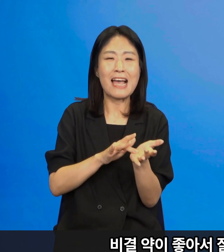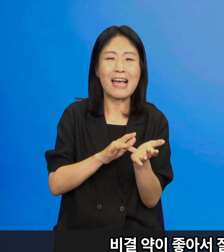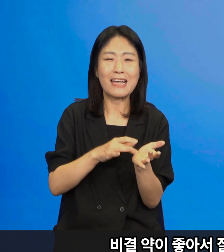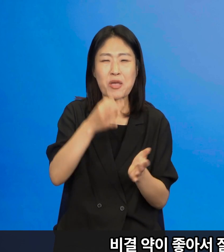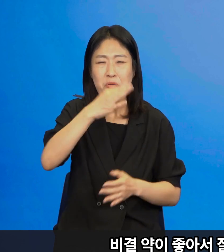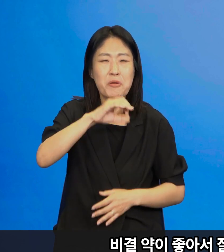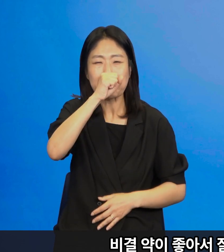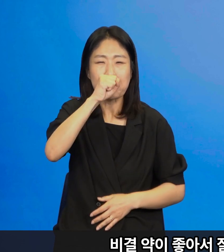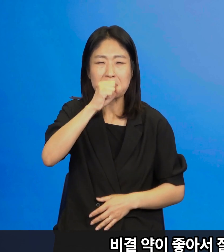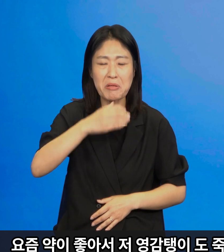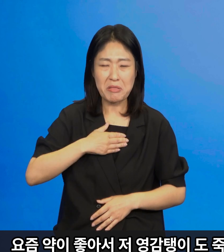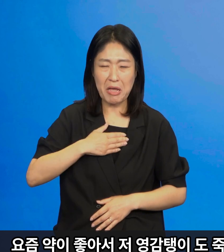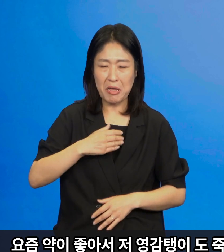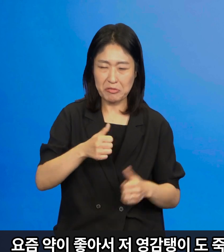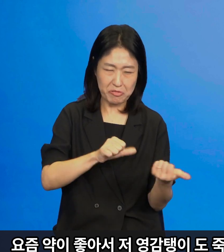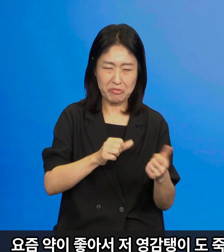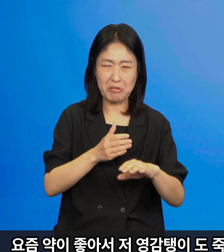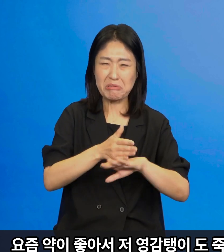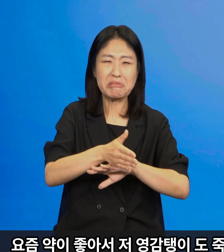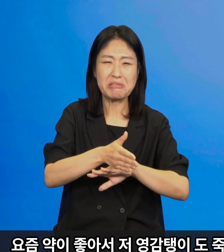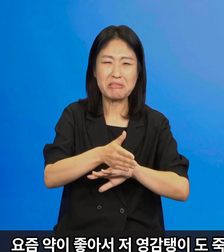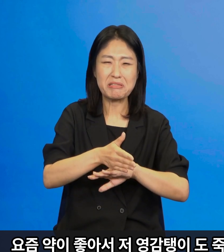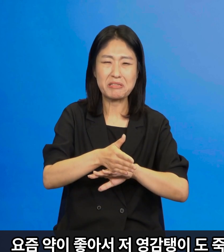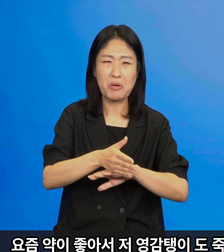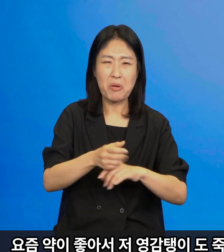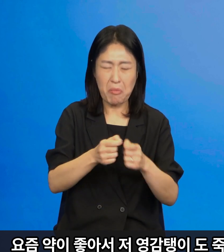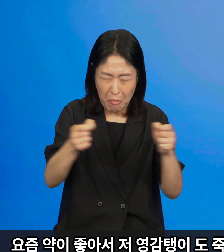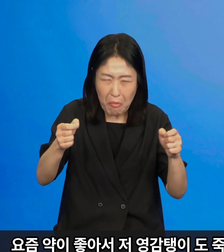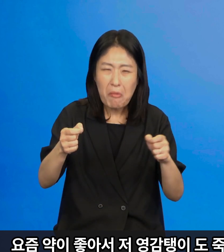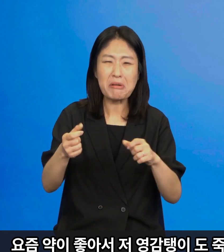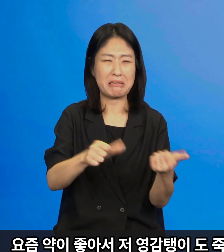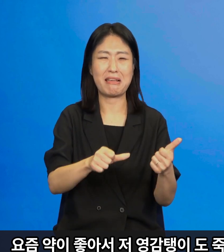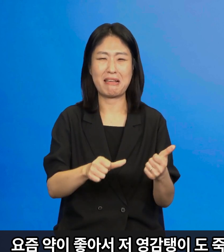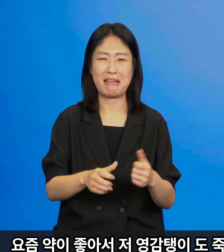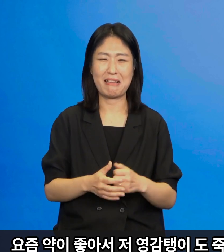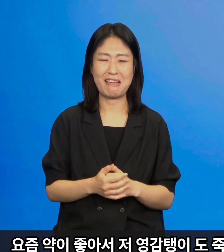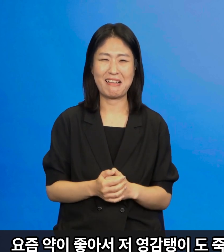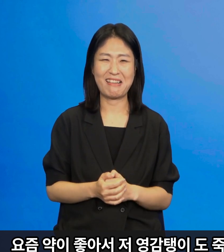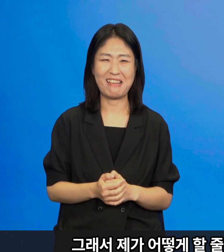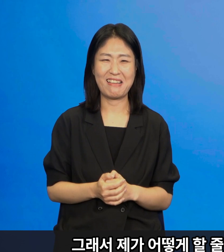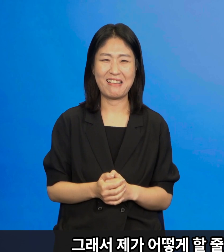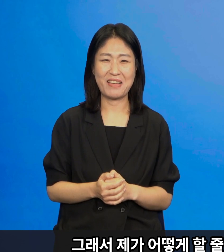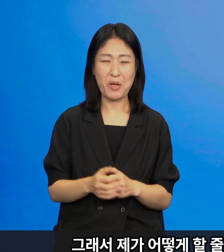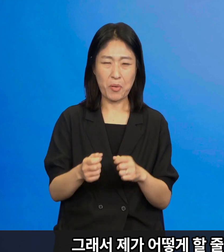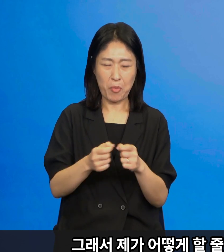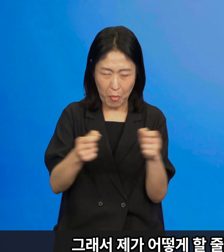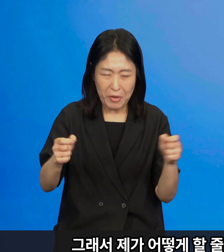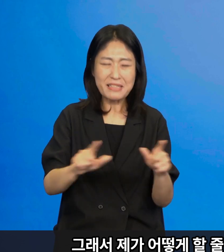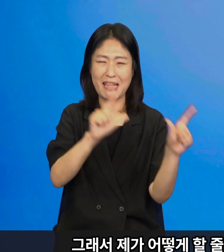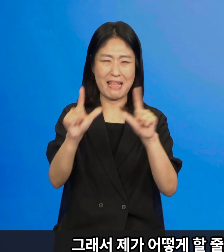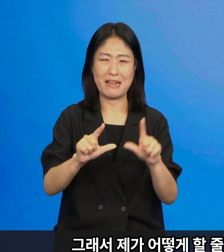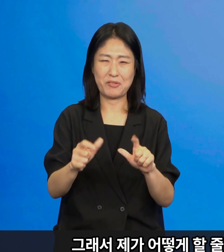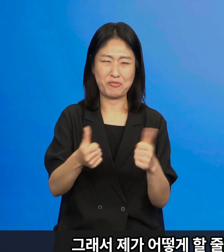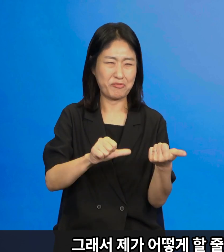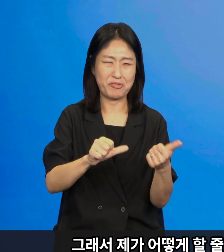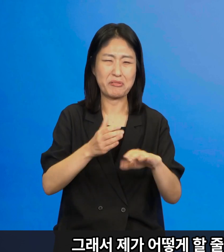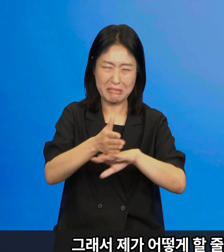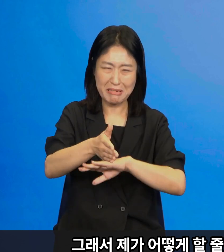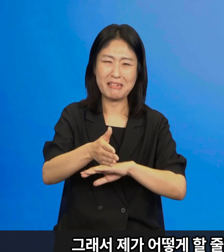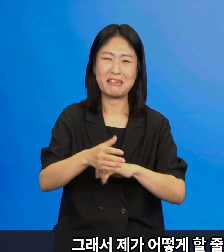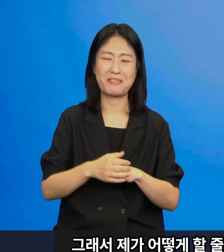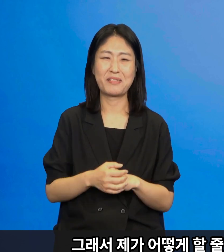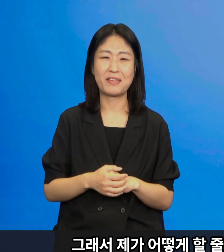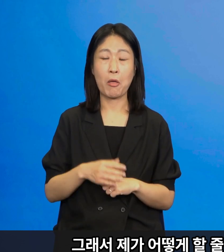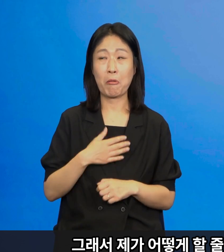그러는 거예요. 요즘 약이 좋아서 저 영감탱이도 죽어야 되는데 안 죽고 막 이러시는 거예요. 그래서 제가 어떻게 할